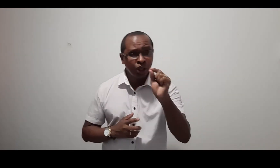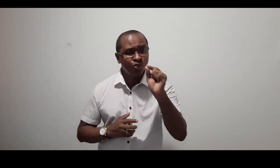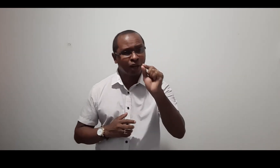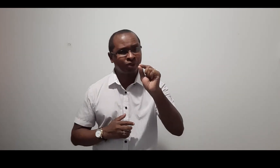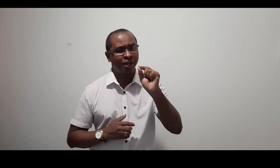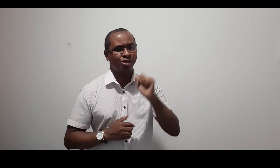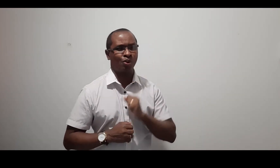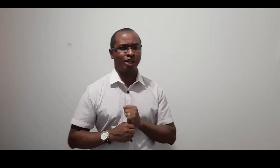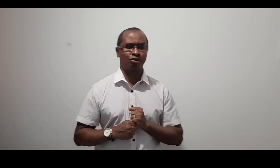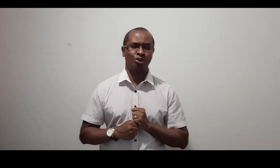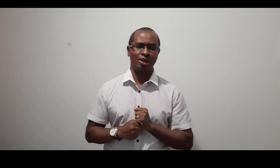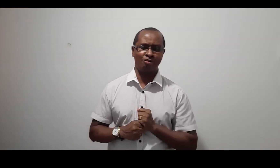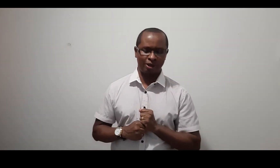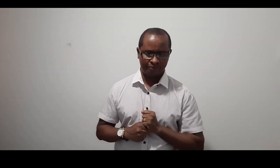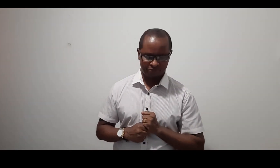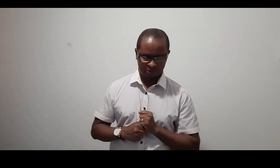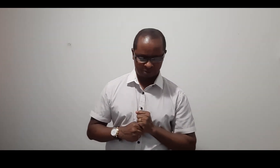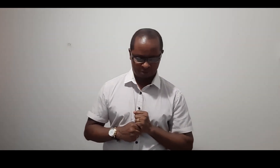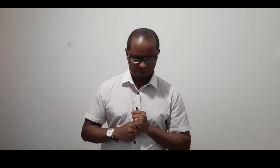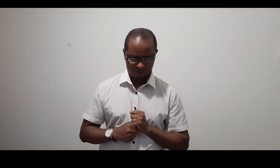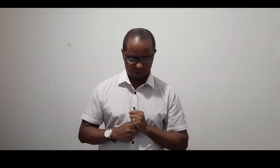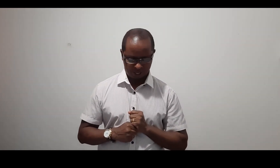Inona nitehirizina ao anatin'ny fonao ry havana?